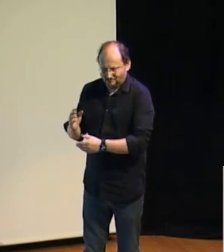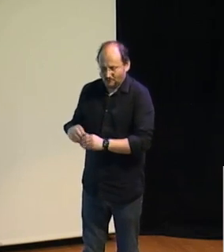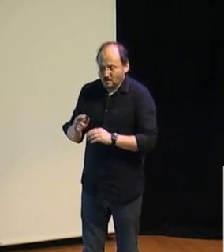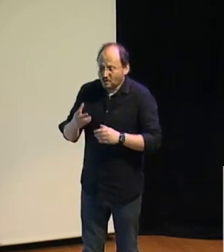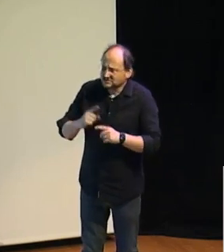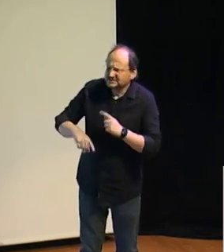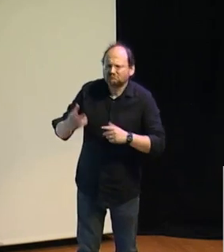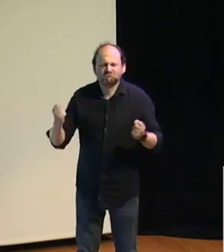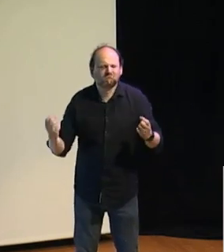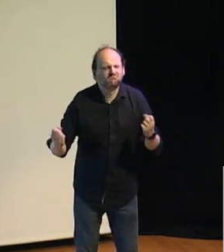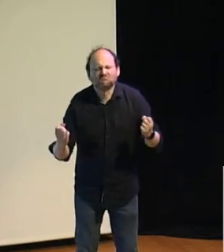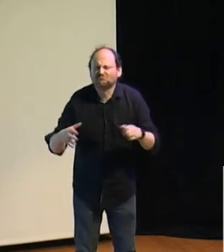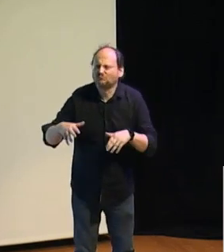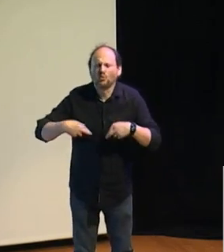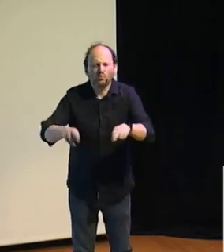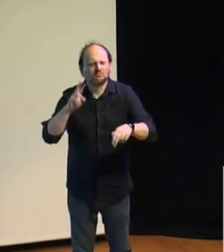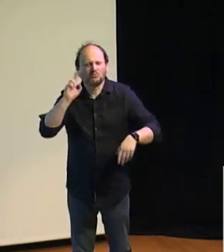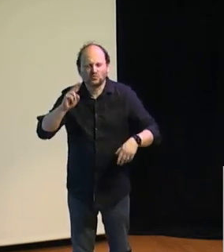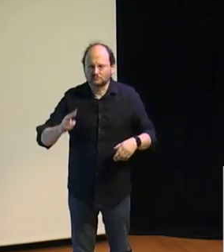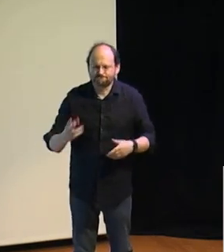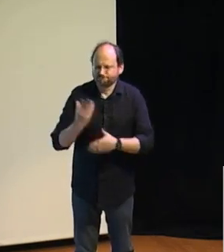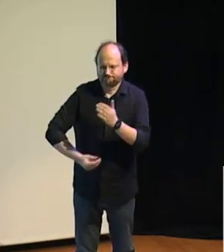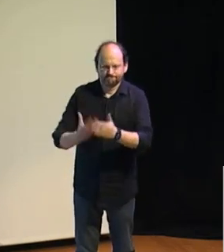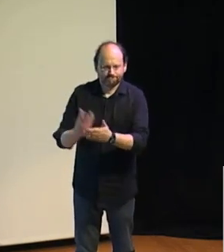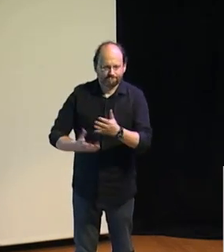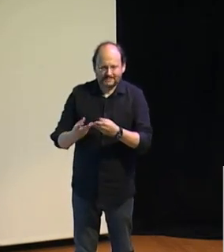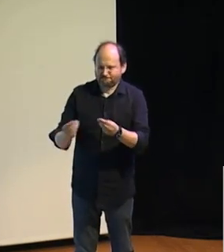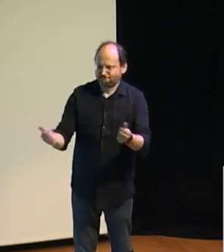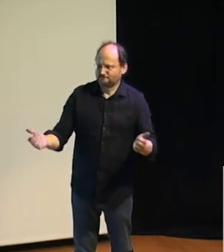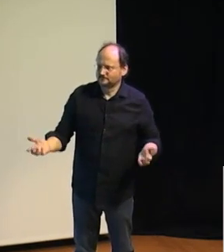la transmission dont on avait besoin. Tous les signes de la rue, finalement, n'étaient pas